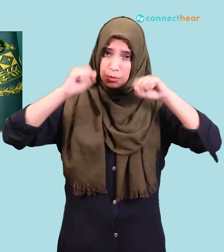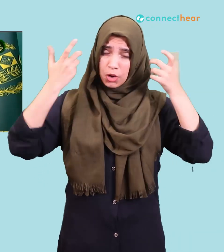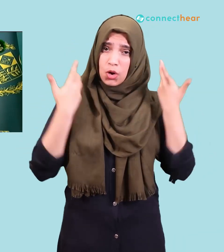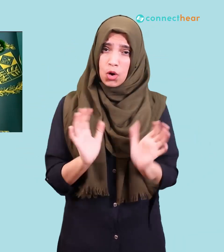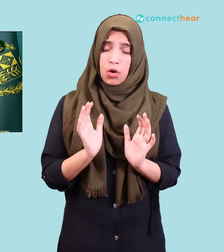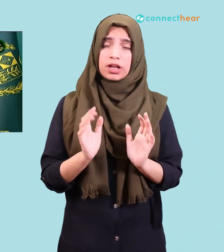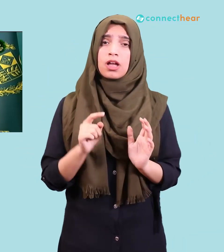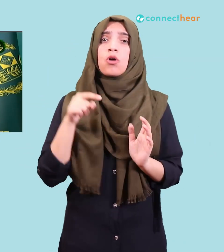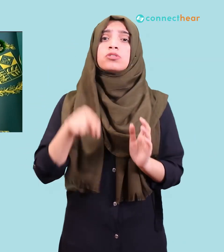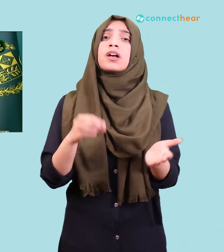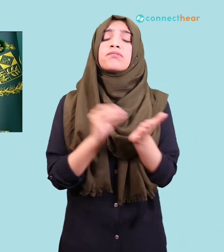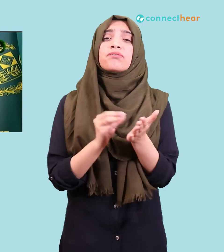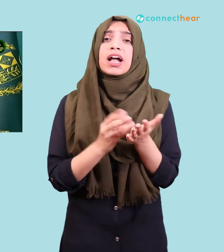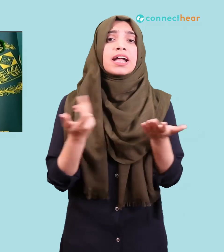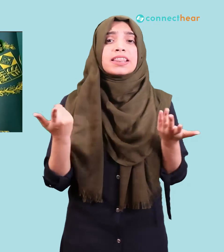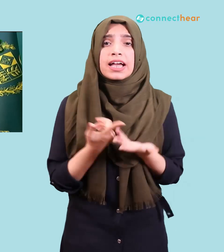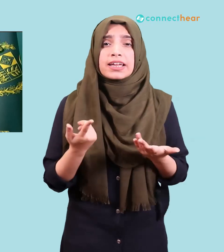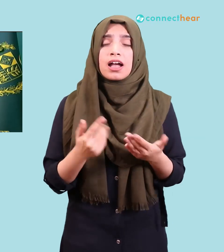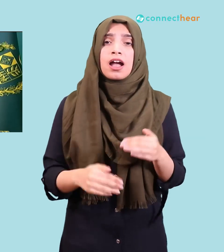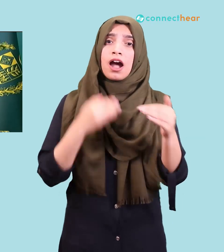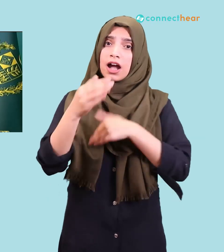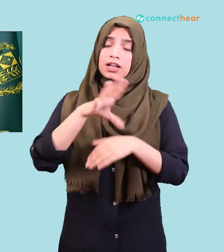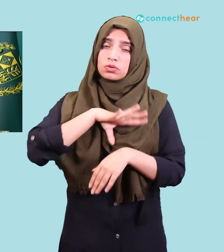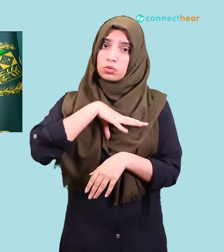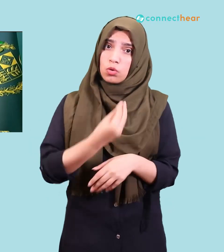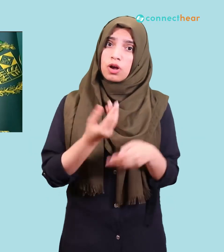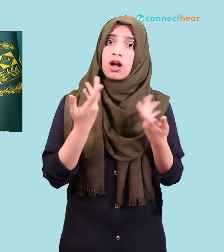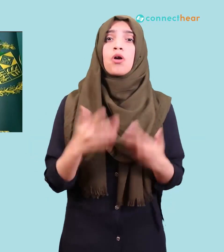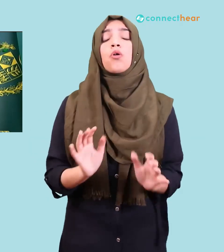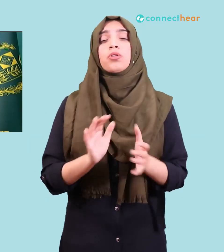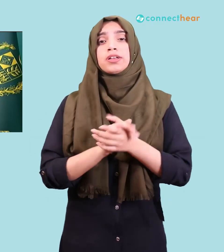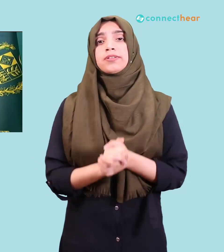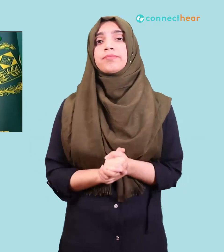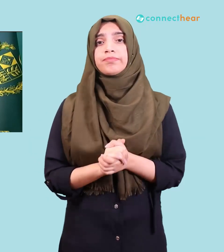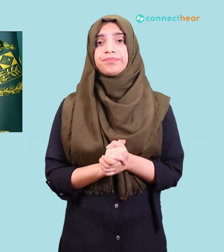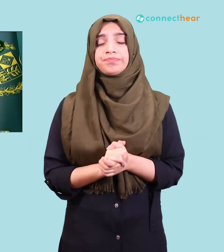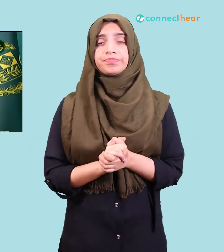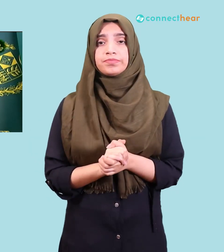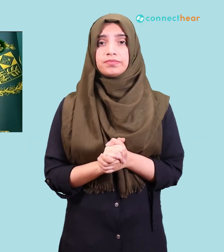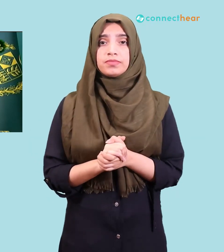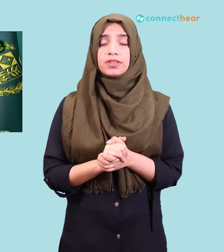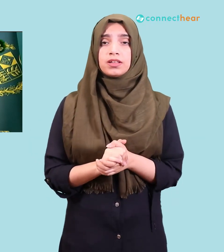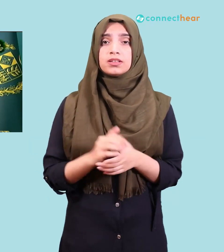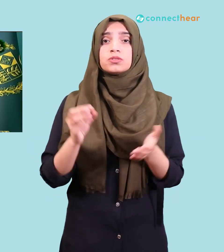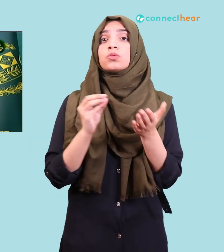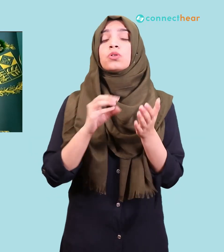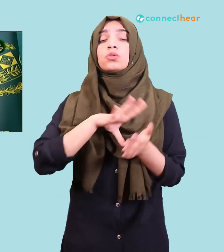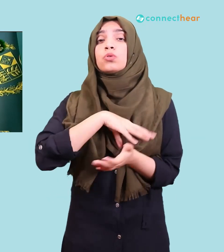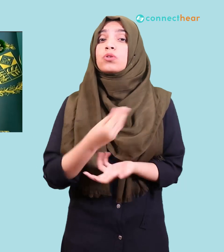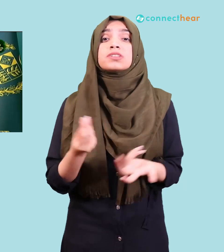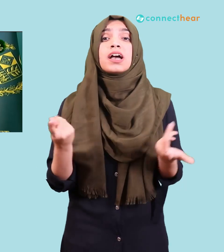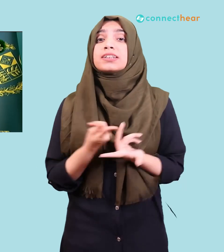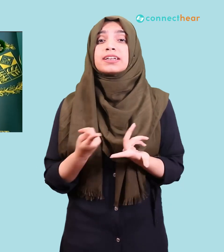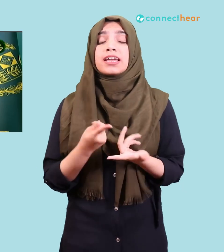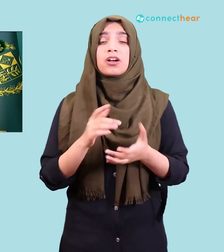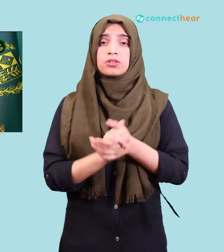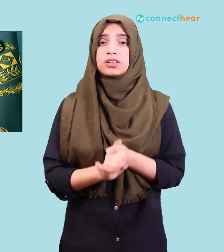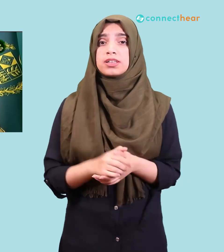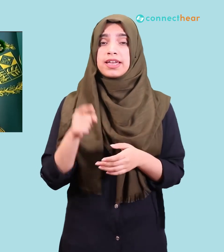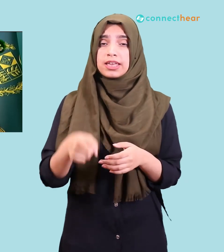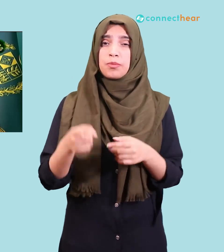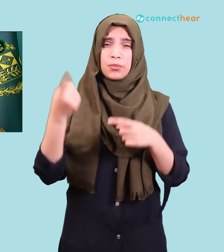ملک کو کہ بڑی مشکلوں سے ہماری معیشت اٹھ رہی ہے. بڑی دیر